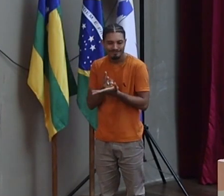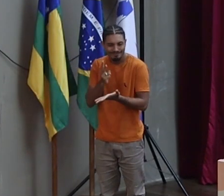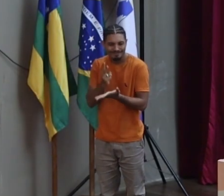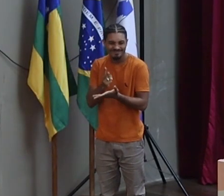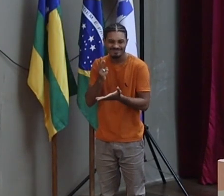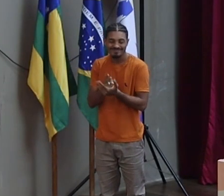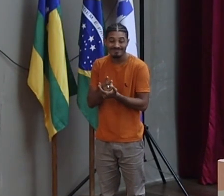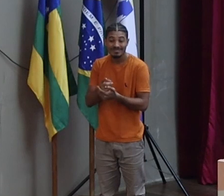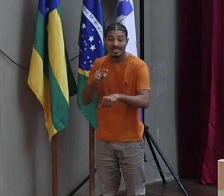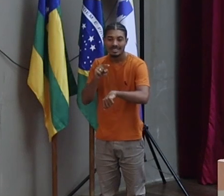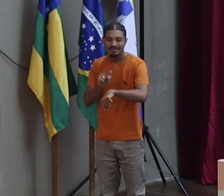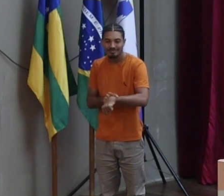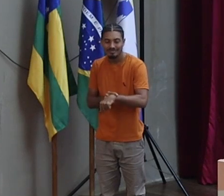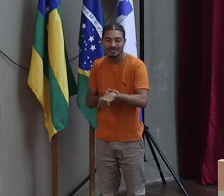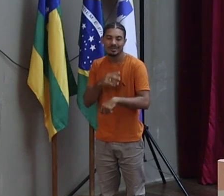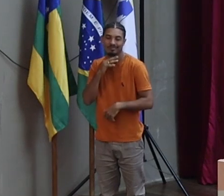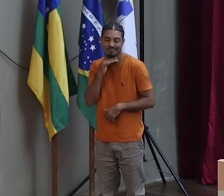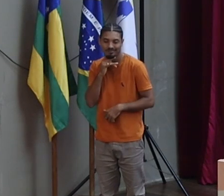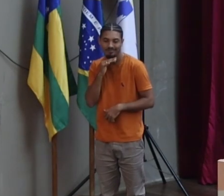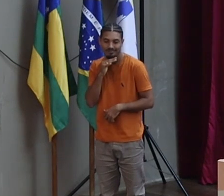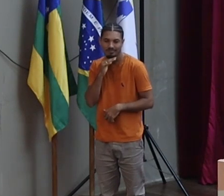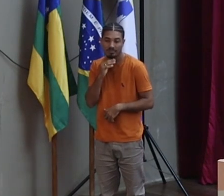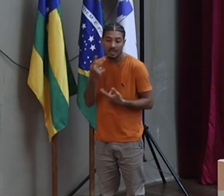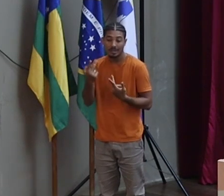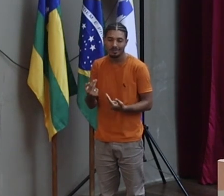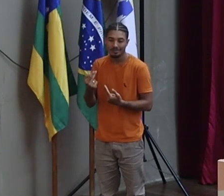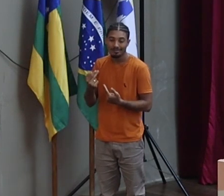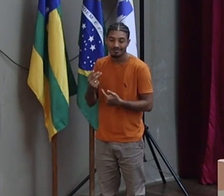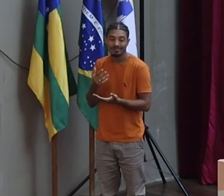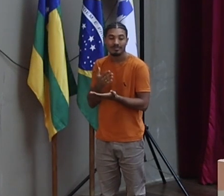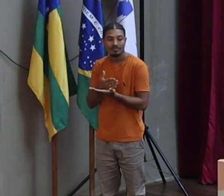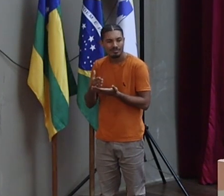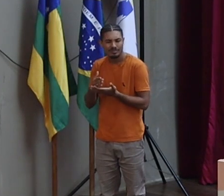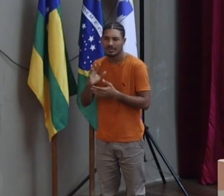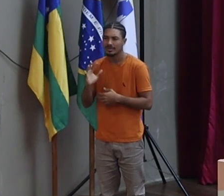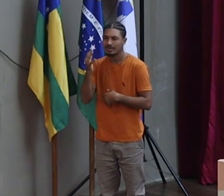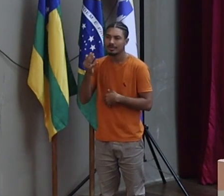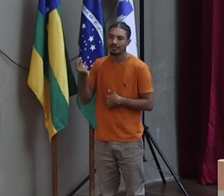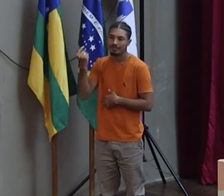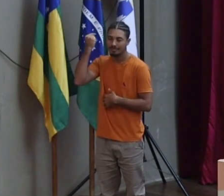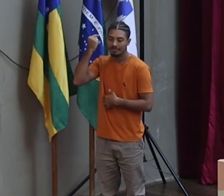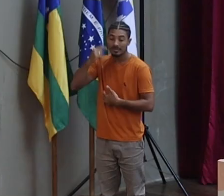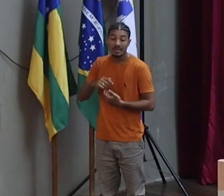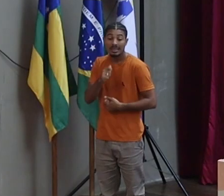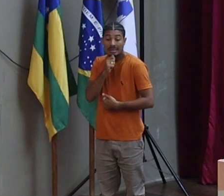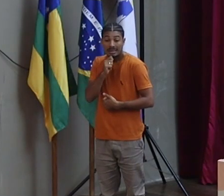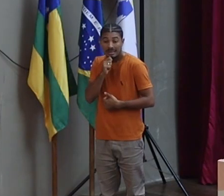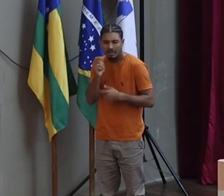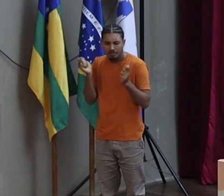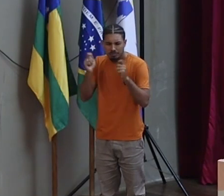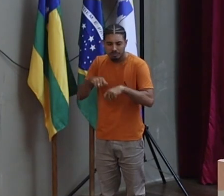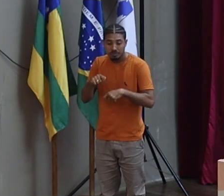atravessamos tempos distópicos, como aconteceu no passado recente e que ainda,